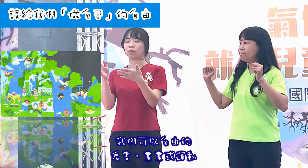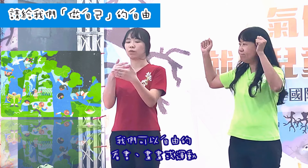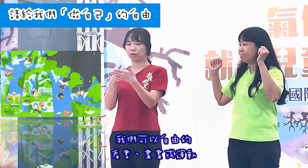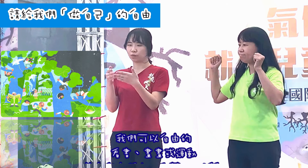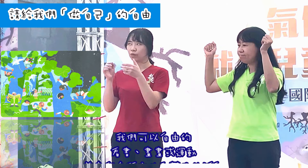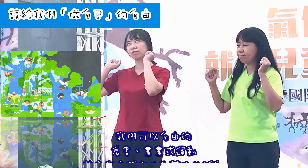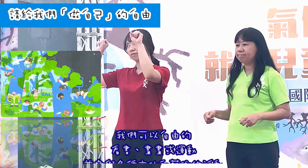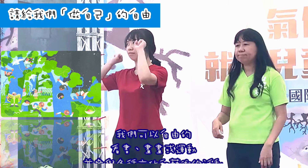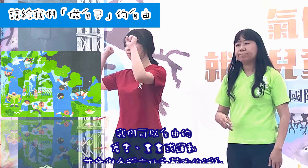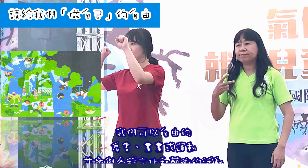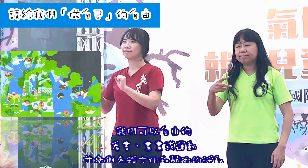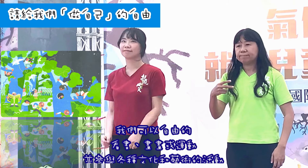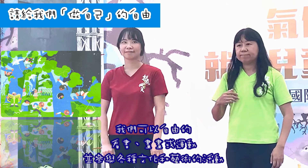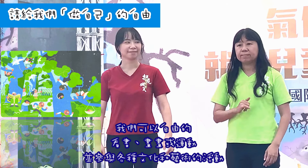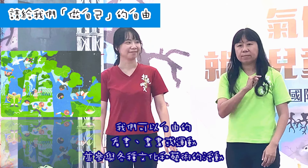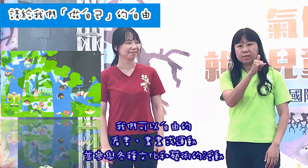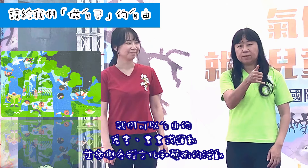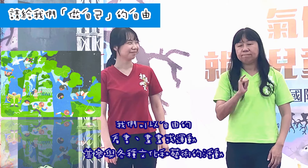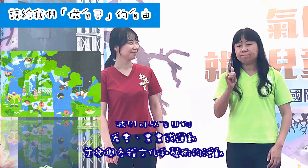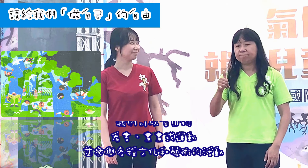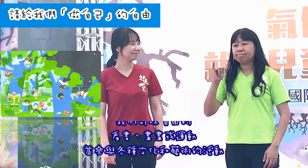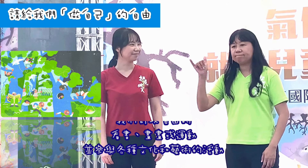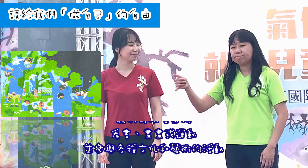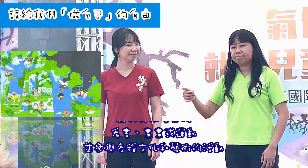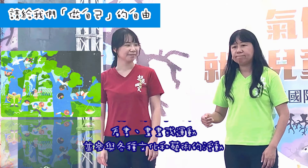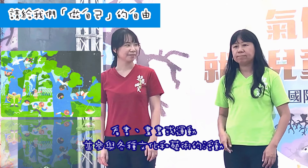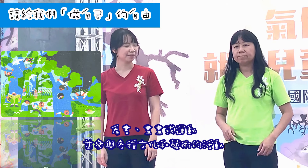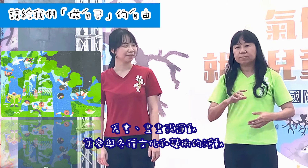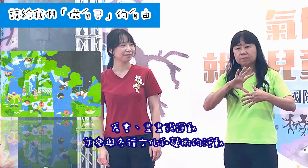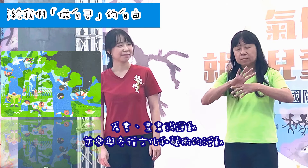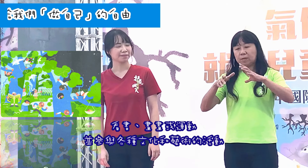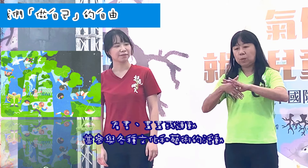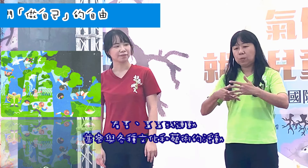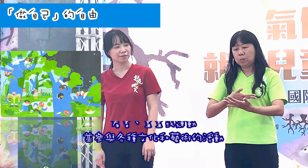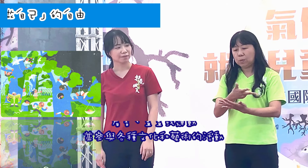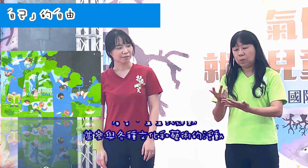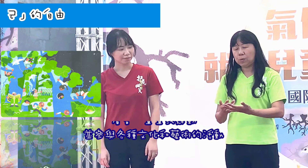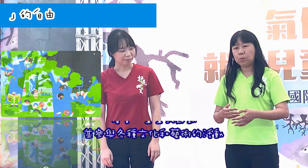运动，并参与各种文化和艺术的活动。